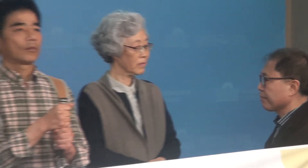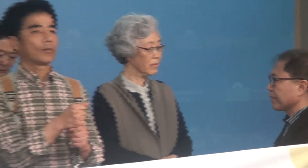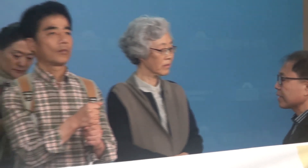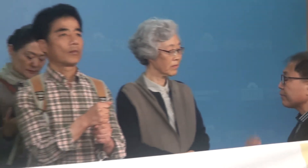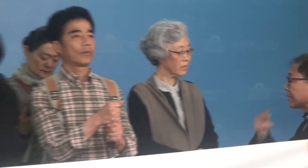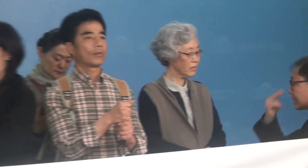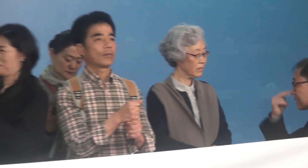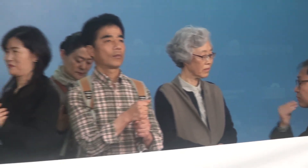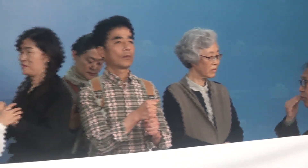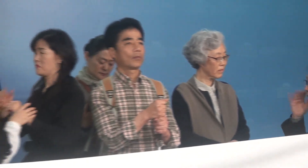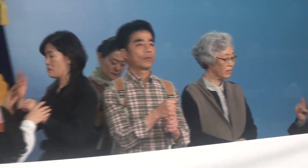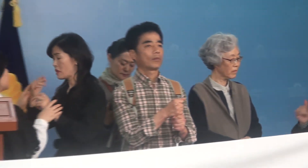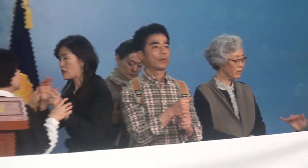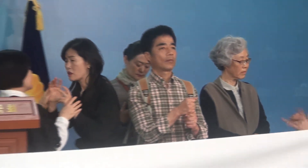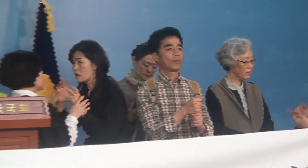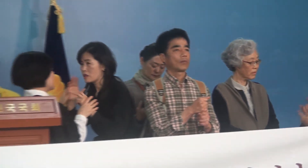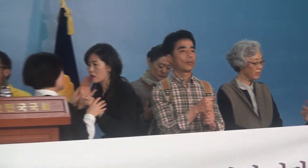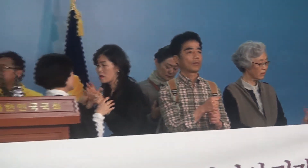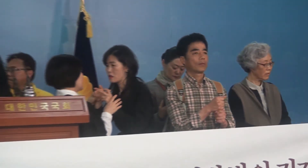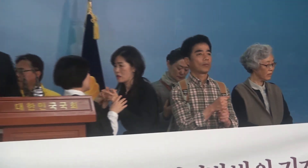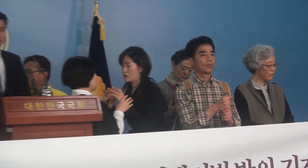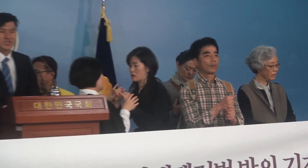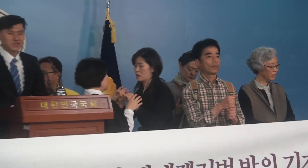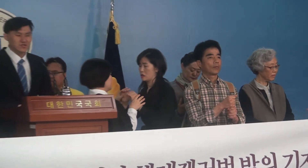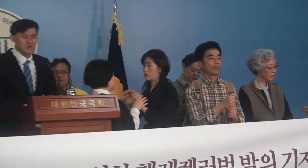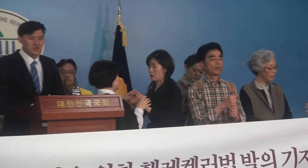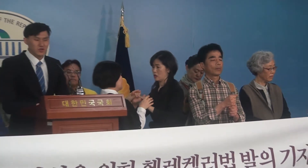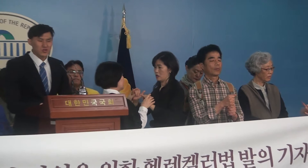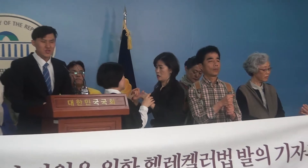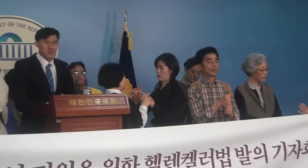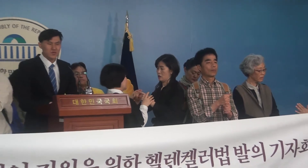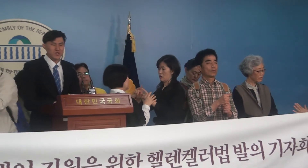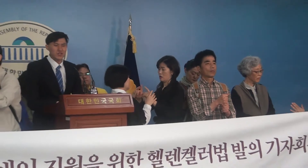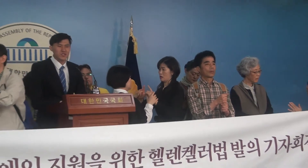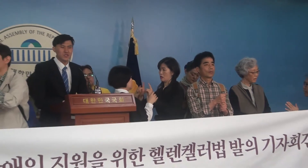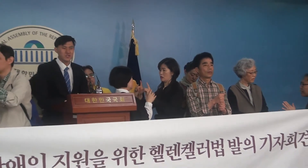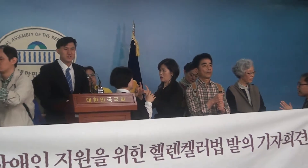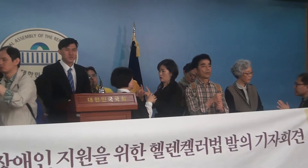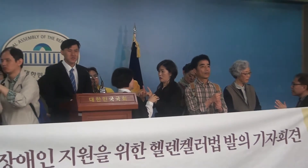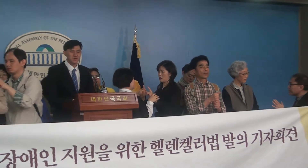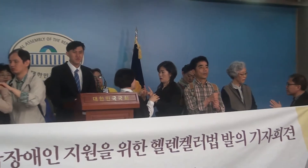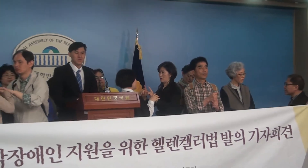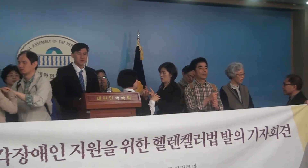그렇다면 시청각장애인들이 인간다운 삶을 영위하기 위해서 어떤 지원이 필요할까요?